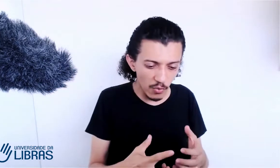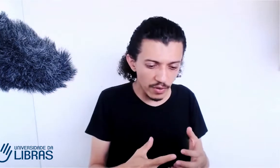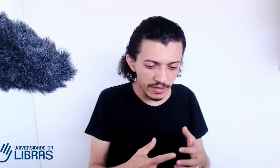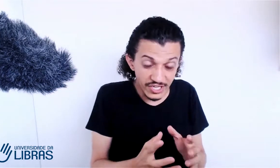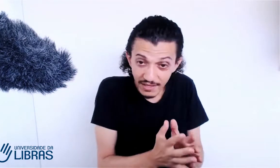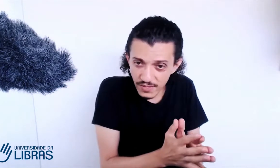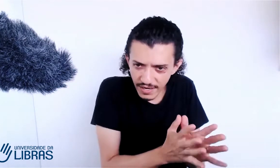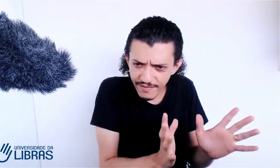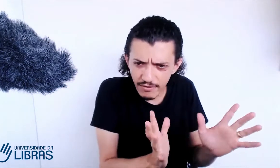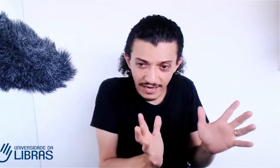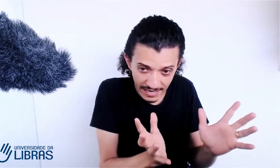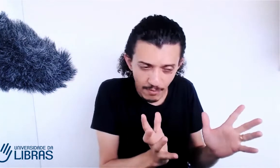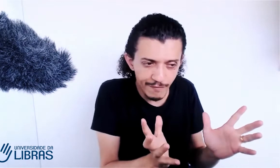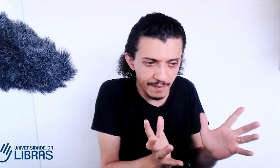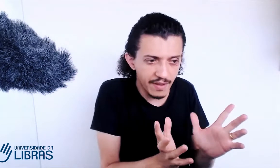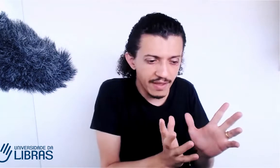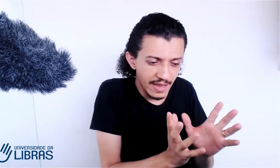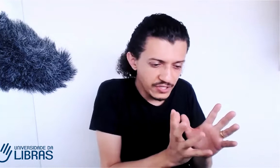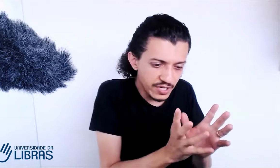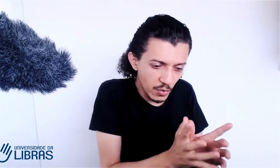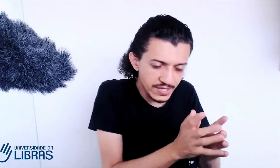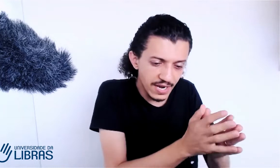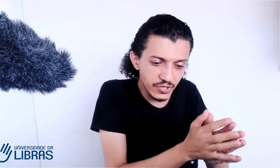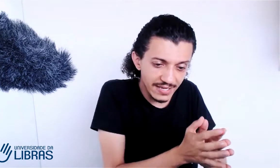algo que já tem um significado ali, naquele morfema. Ele indica coisas relacionadas à